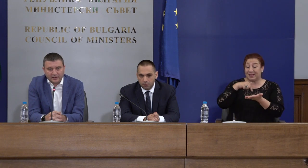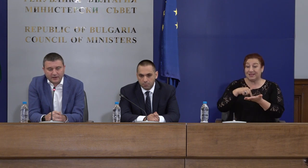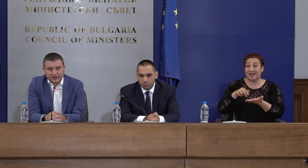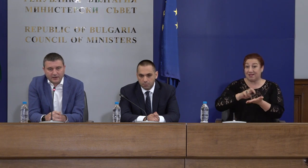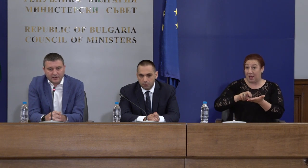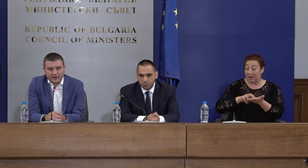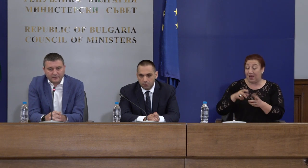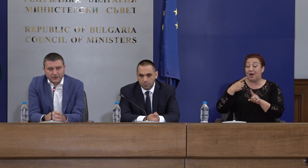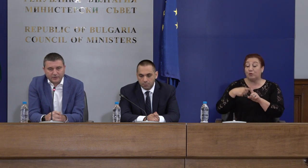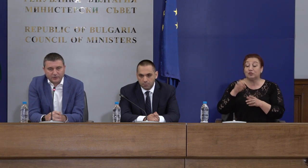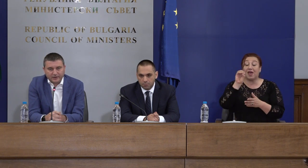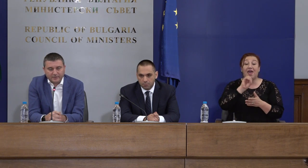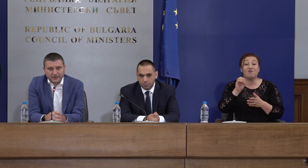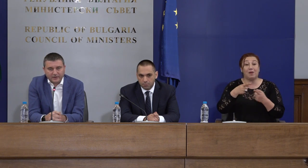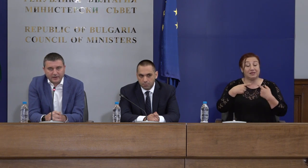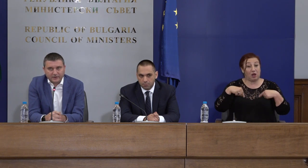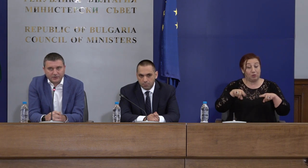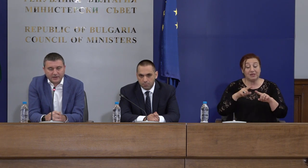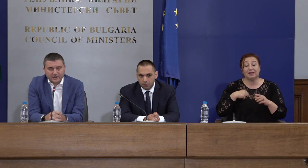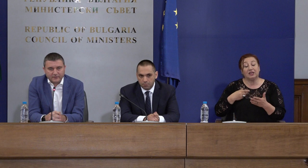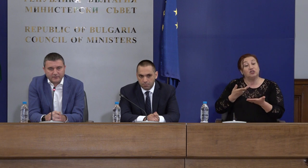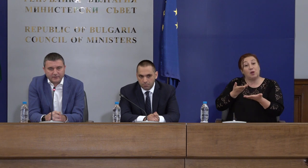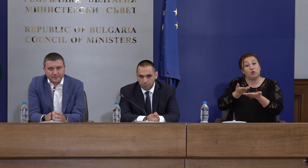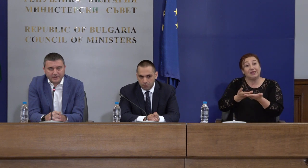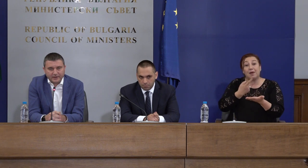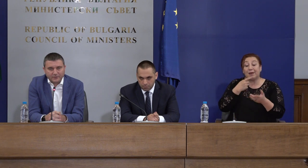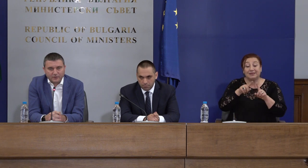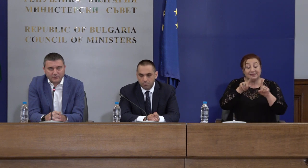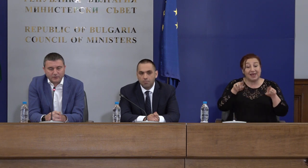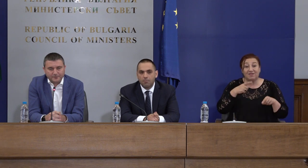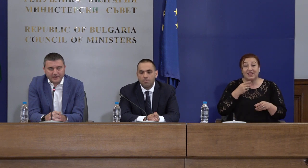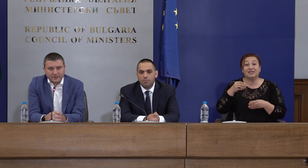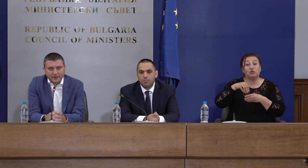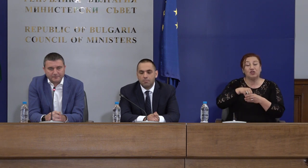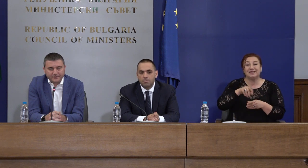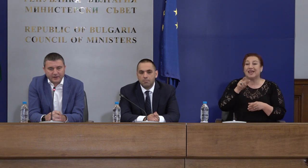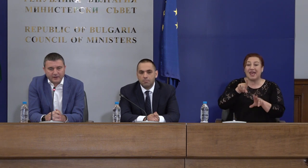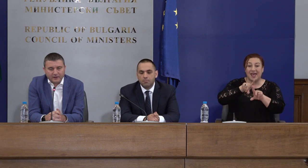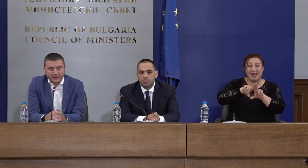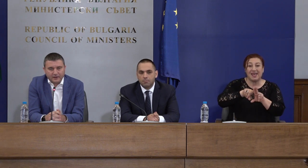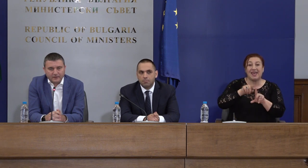комисия. Ние ще подадем заявление за участие в ERM, когато имаме